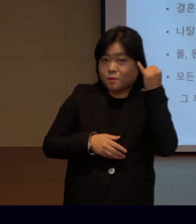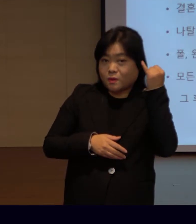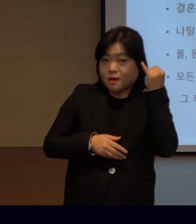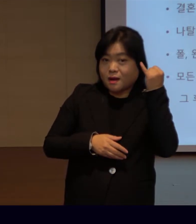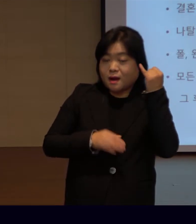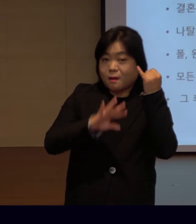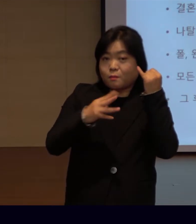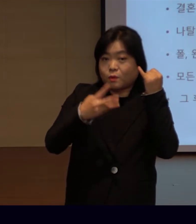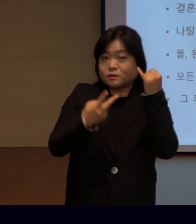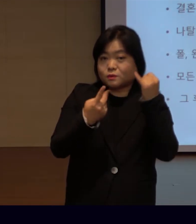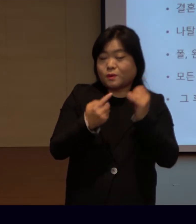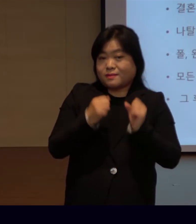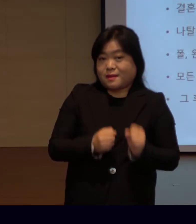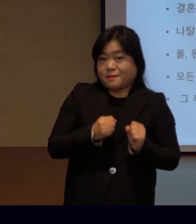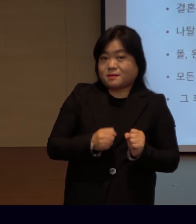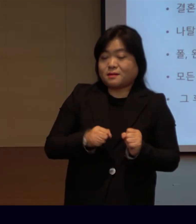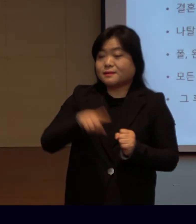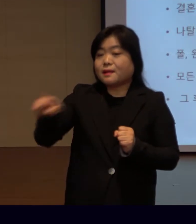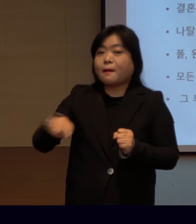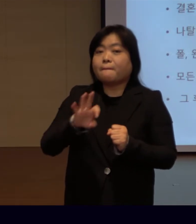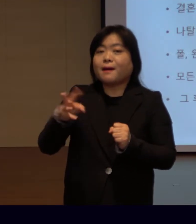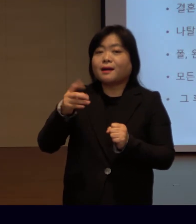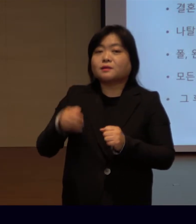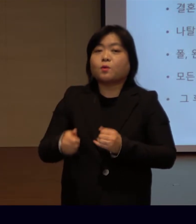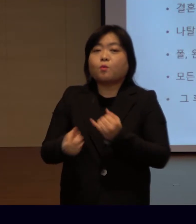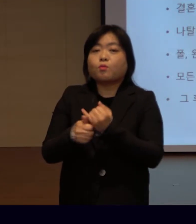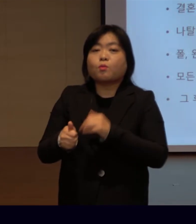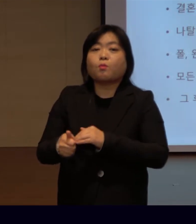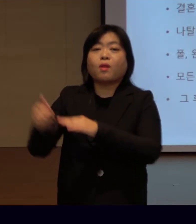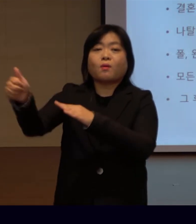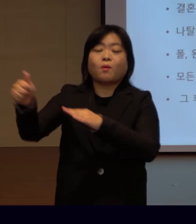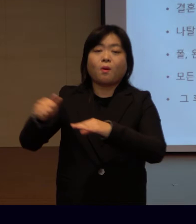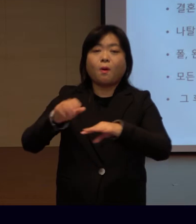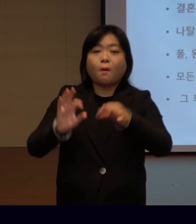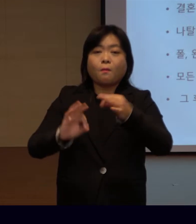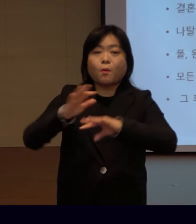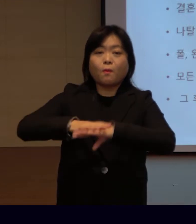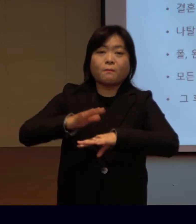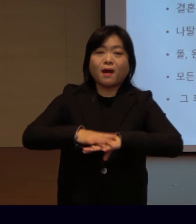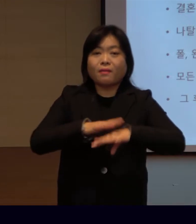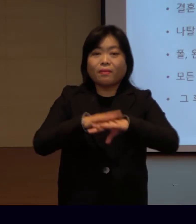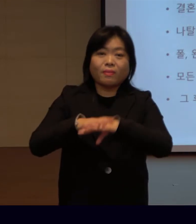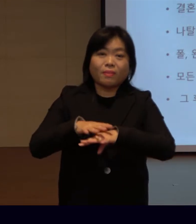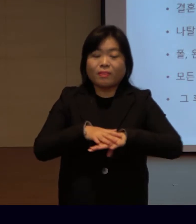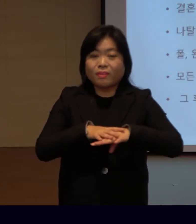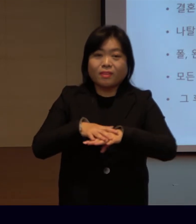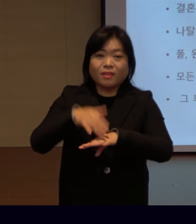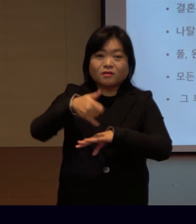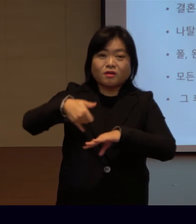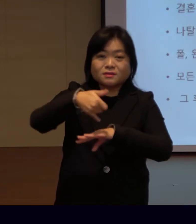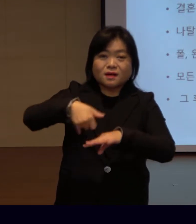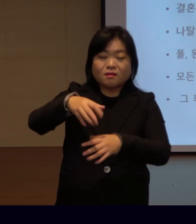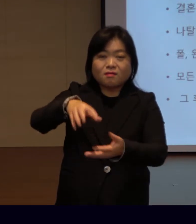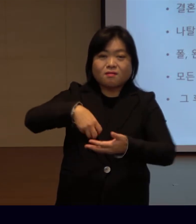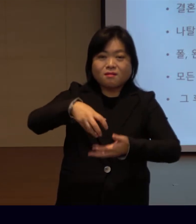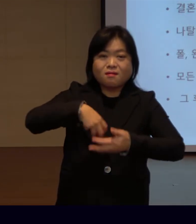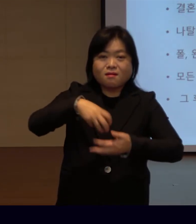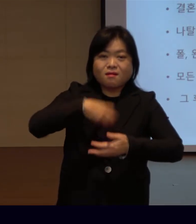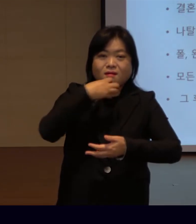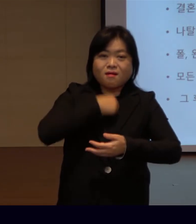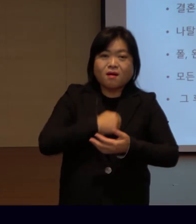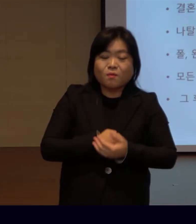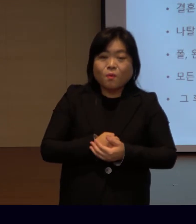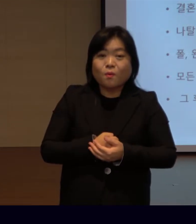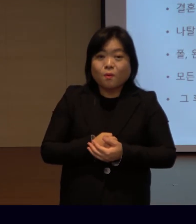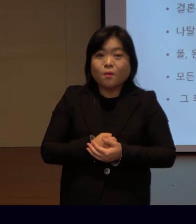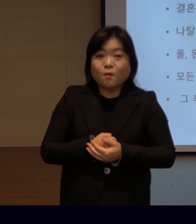보르도에 남아서 얘네들은 파리로 보내고 보르도에 남아서 그 포도밭 경작하면서 이득을 다 자기가 취하고 그 돈을